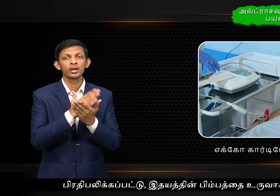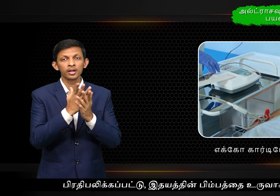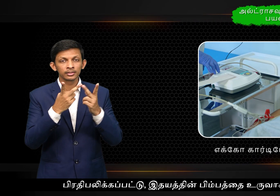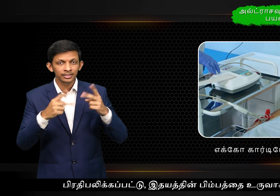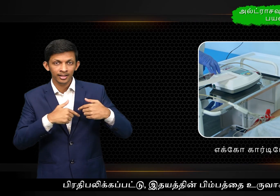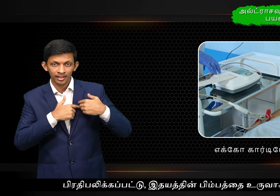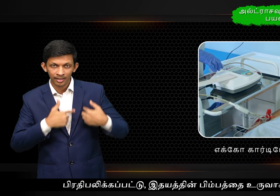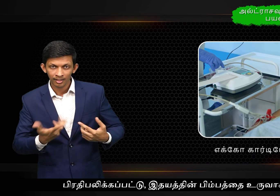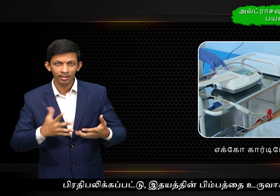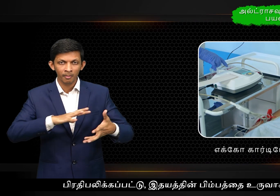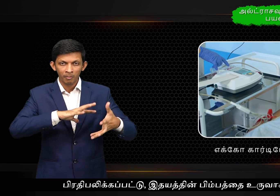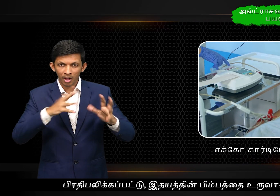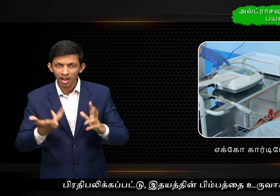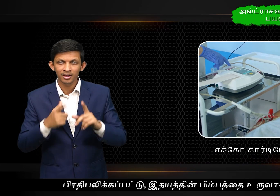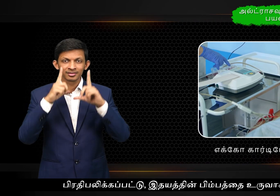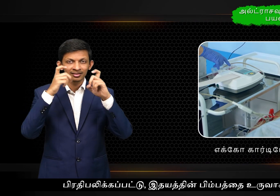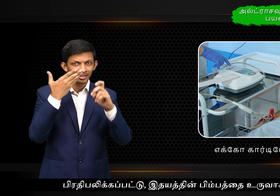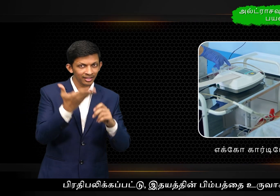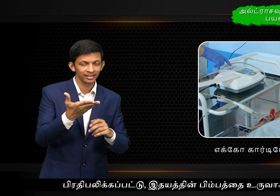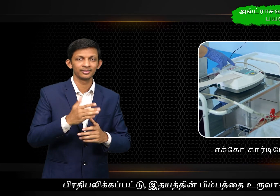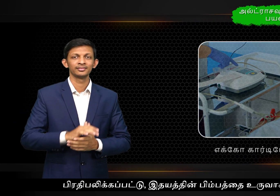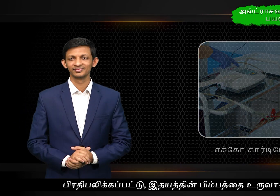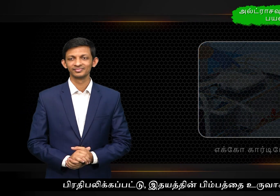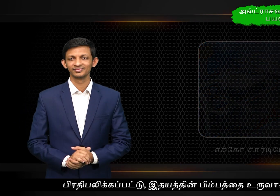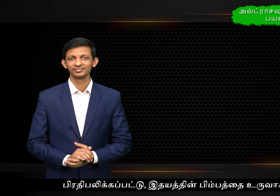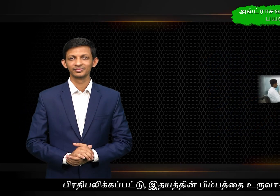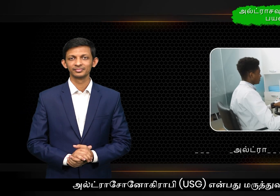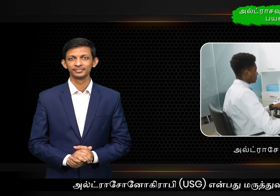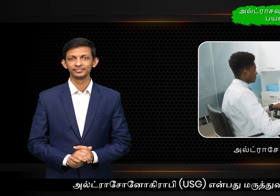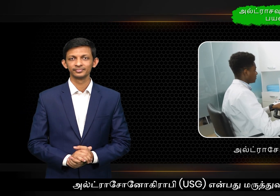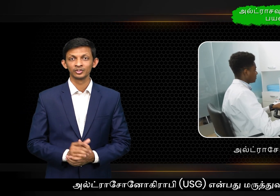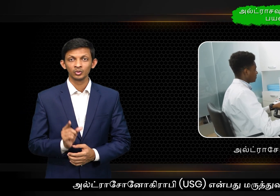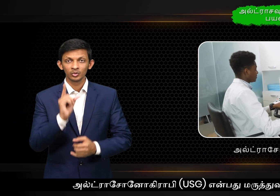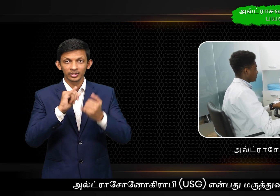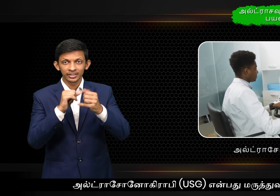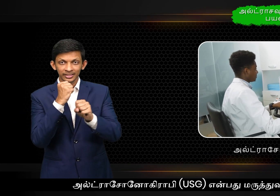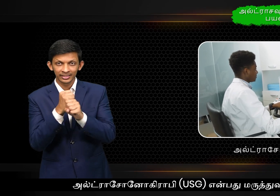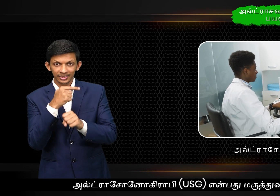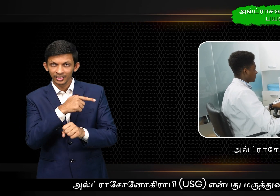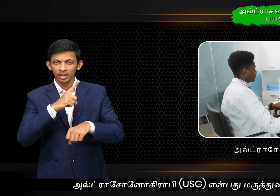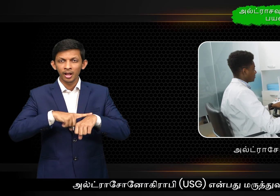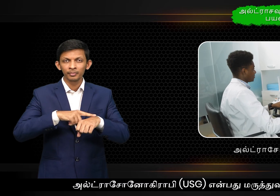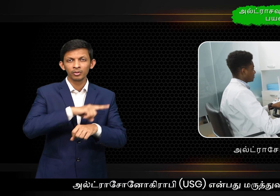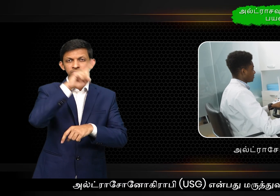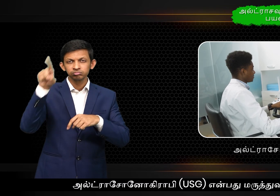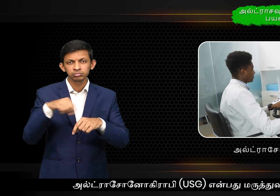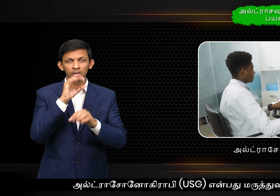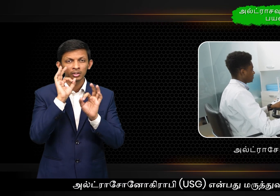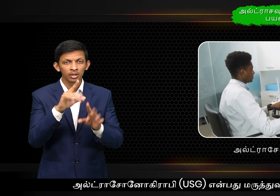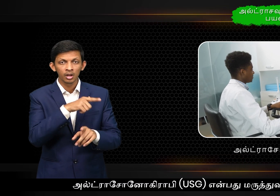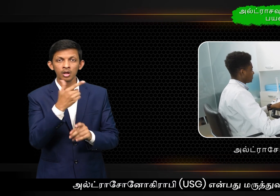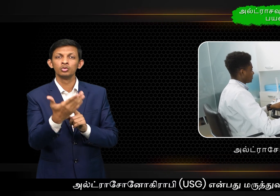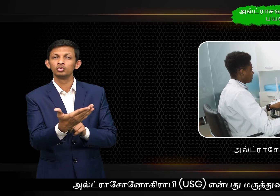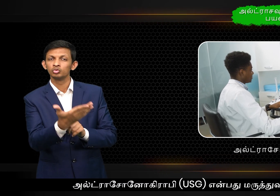பகுதிகளிலிருந்து பிரதிபலிக்கப்பட்டு இதயத்தின் பிம்பத்தை உருவாக்குகின்றன. அல்ட்ராசோனோகிராஃபி அதாவது